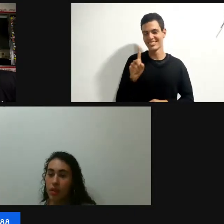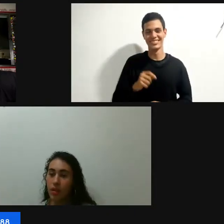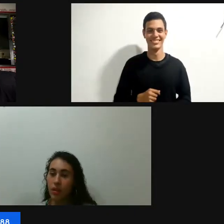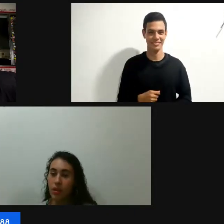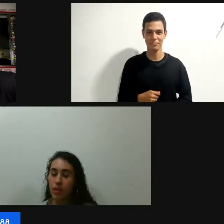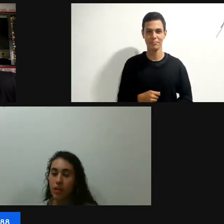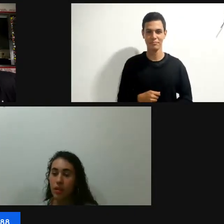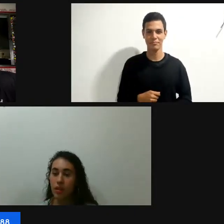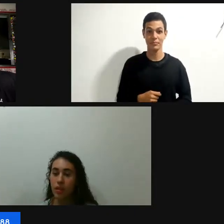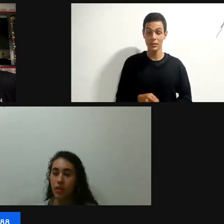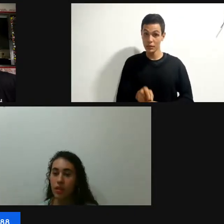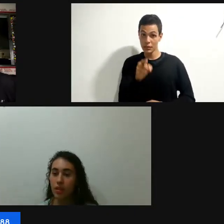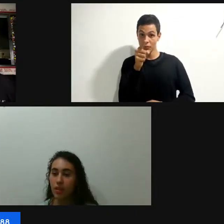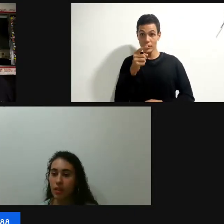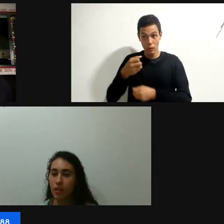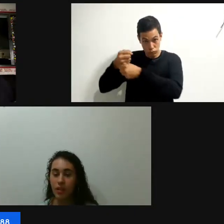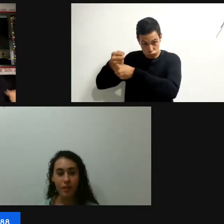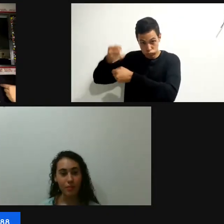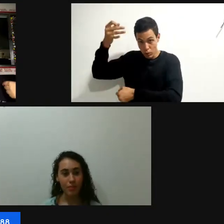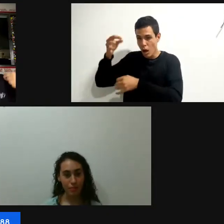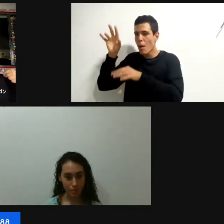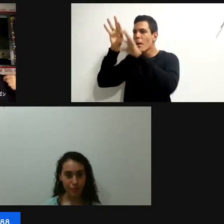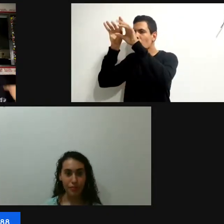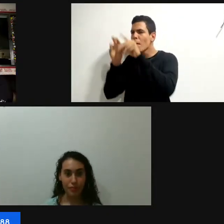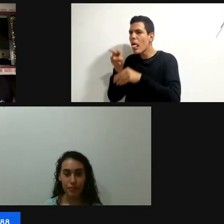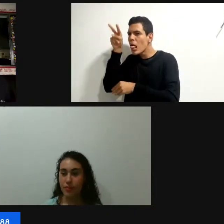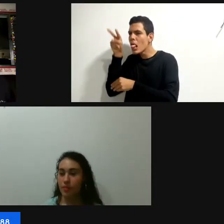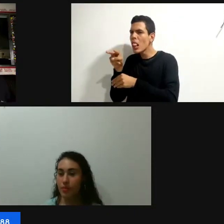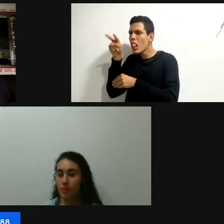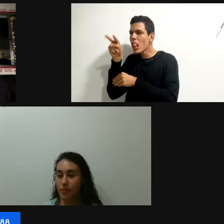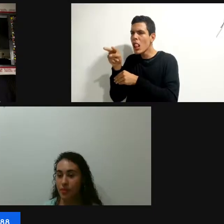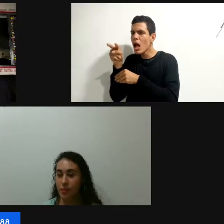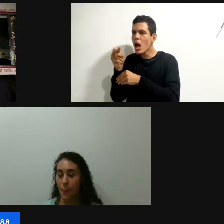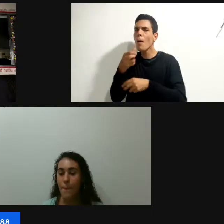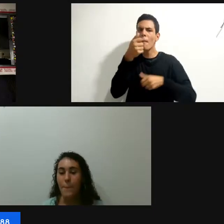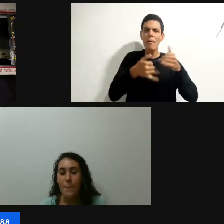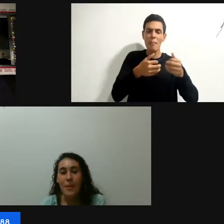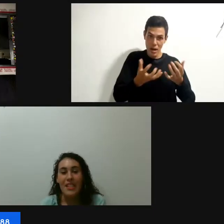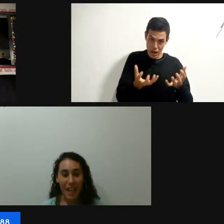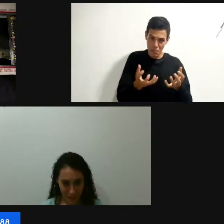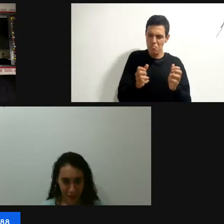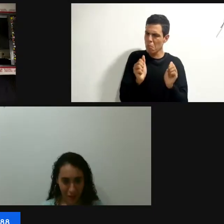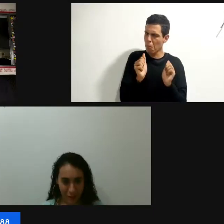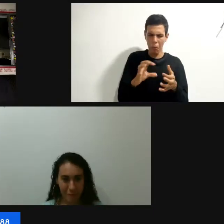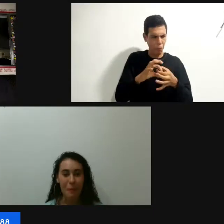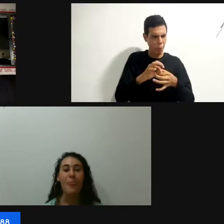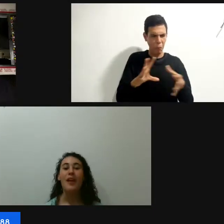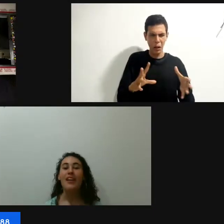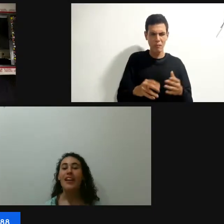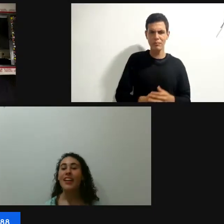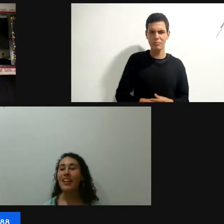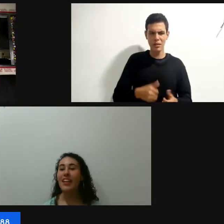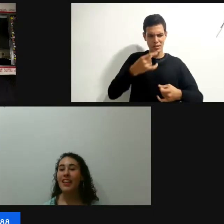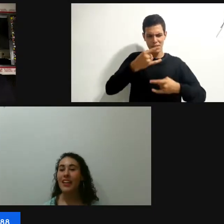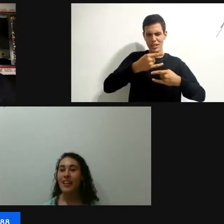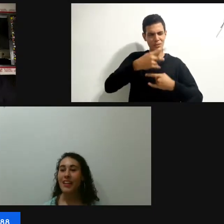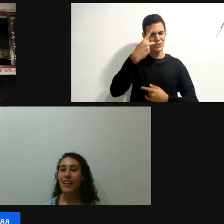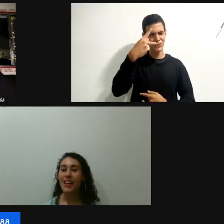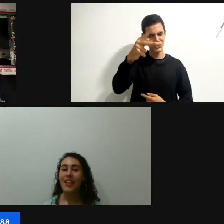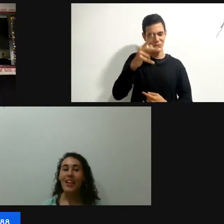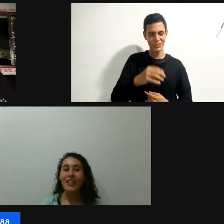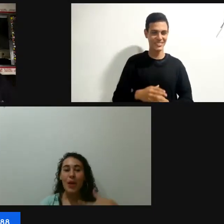ler comentário, você quiser fazer alguma observação, você não precisa me perguntar. Certinho. Pode ficar,